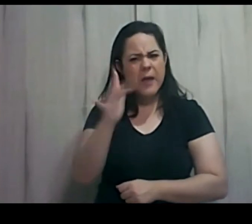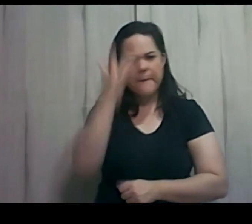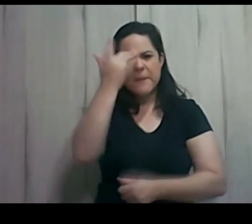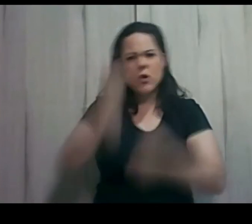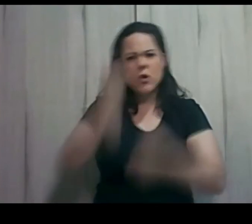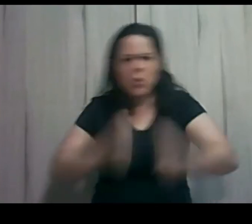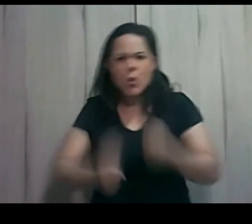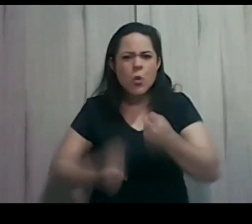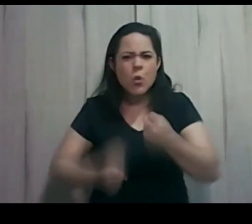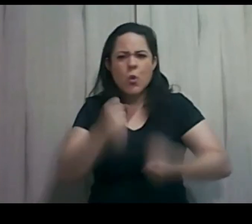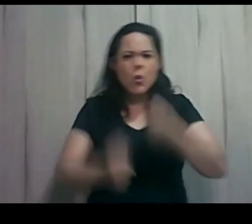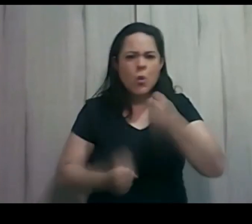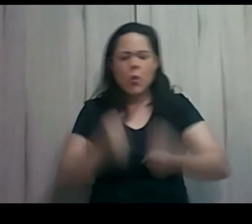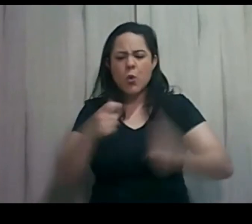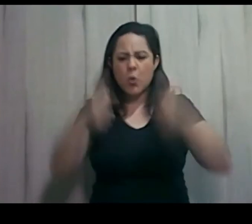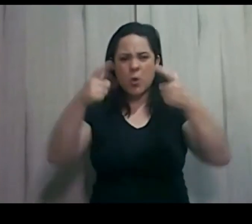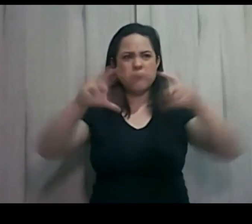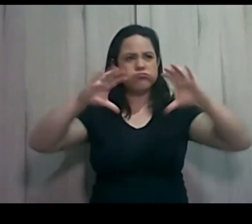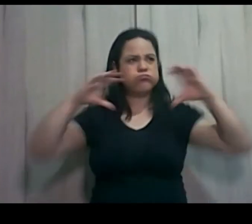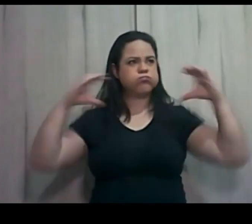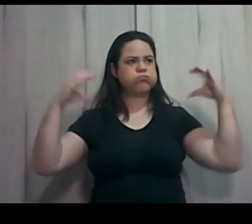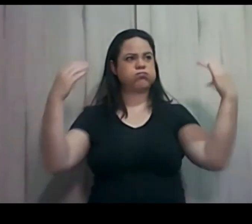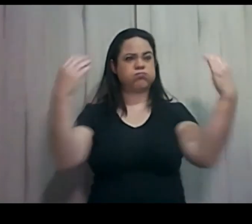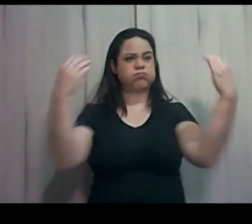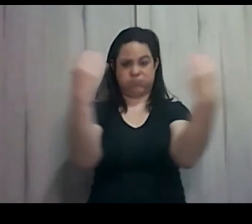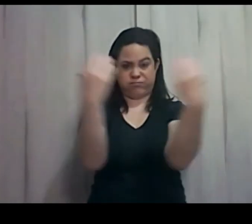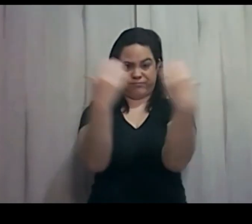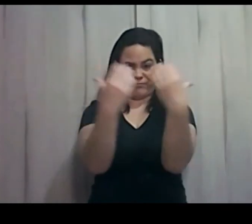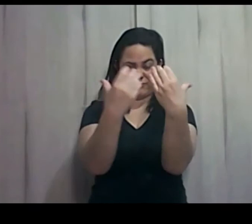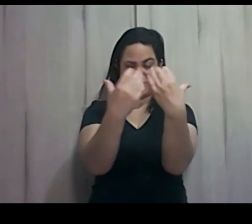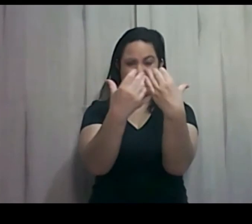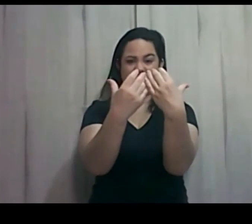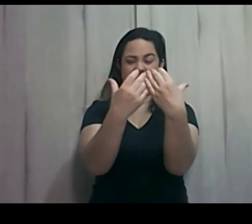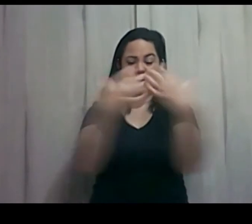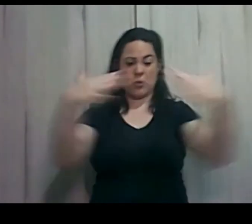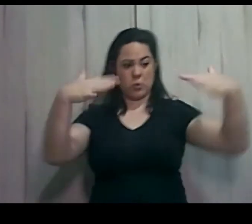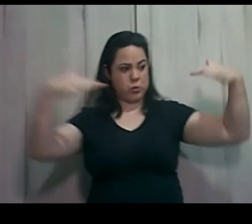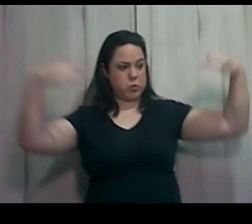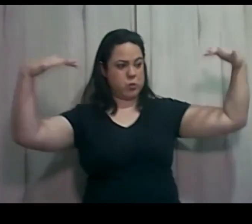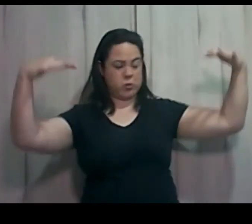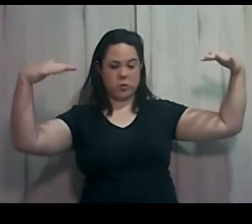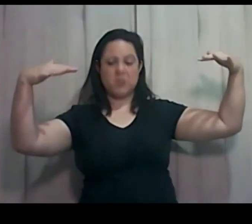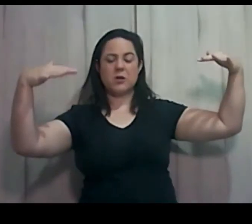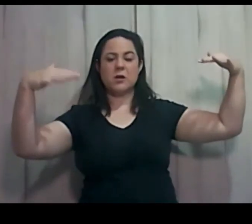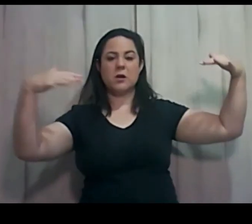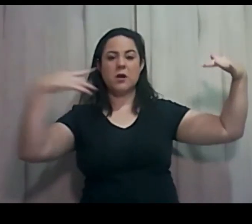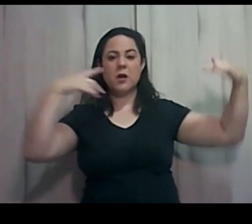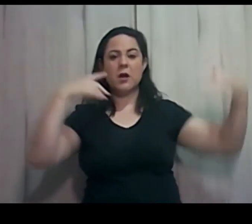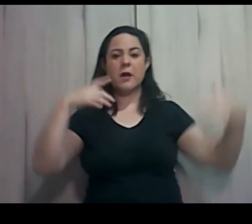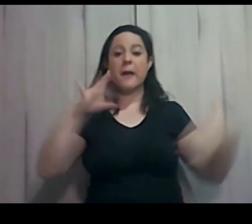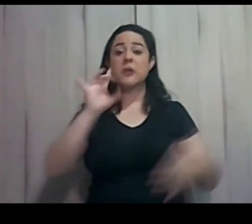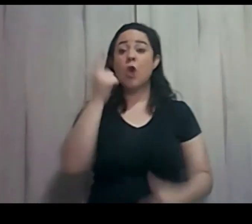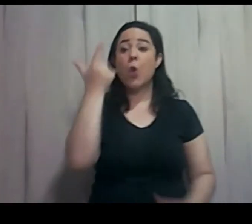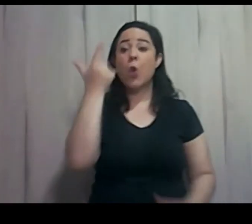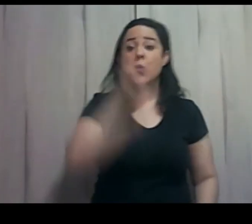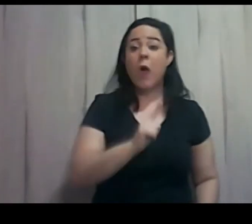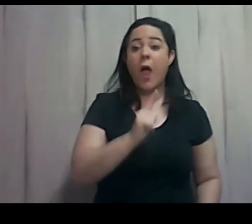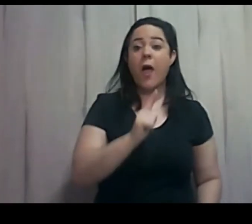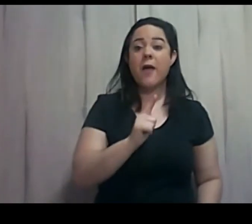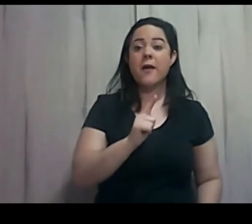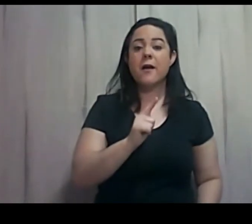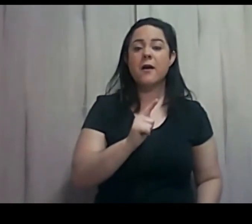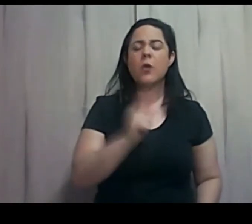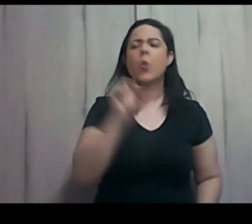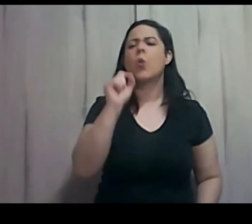no estádio, tá vendo? Tinha até o estádio, tinha lá a arena, os que correm no estádio, correm, mas só um leva o prêmio. Qual era o